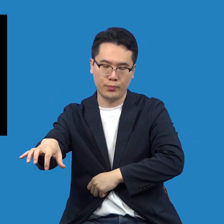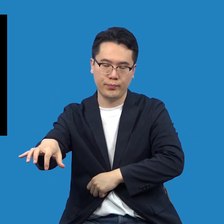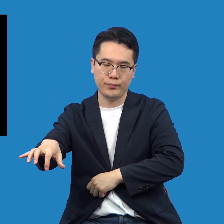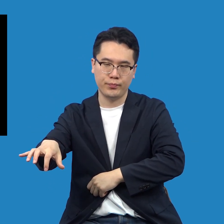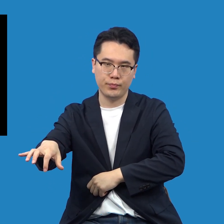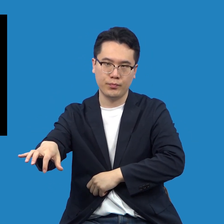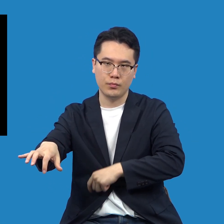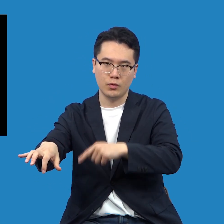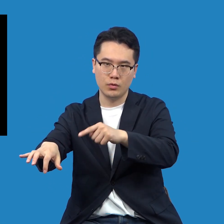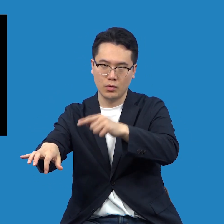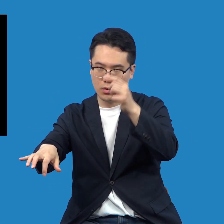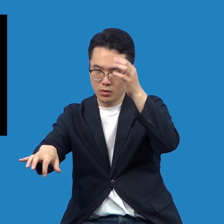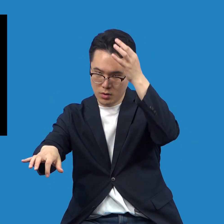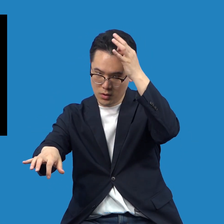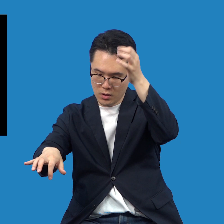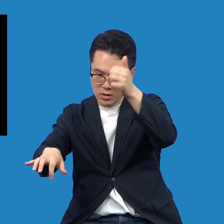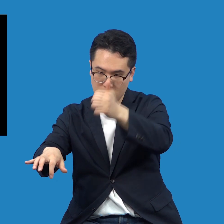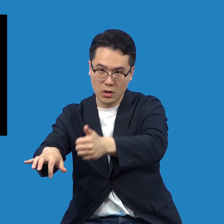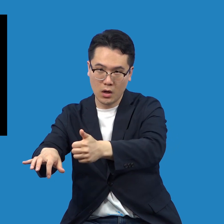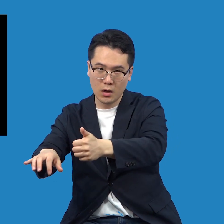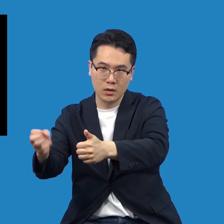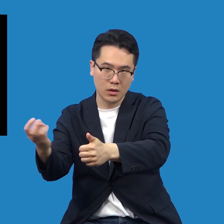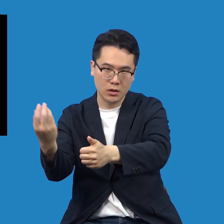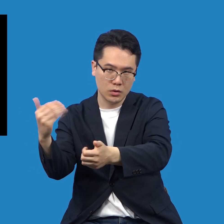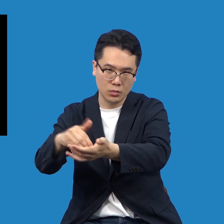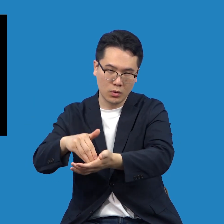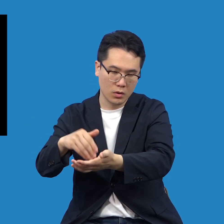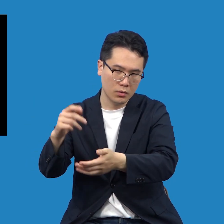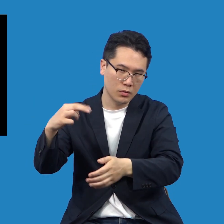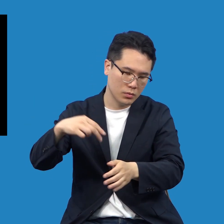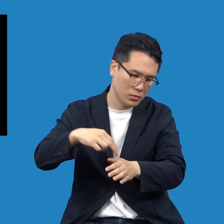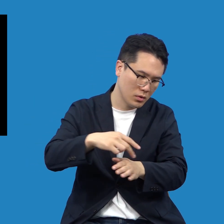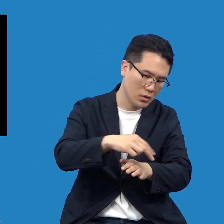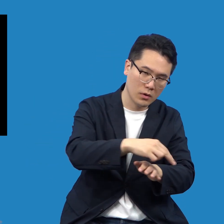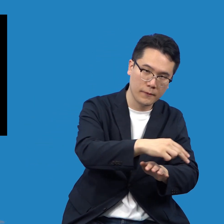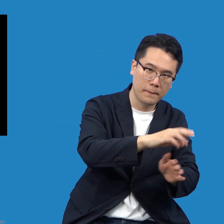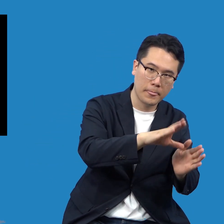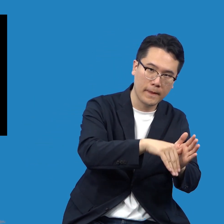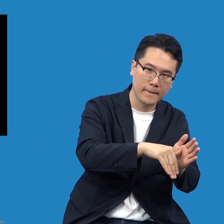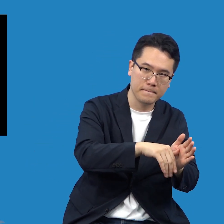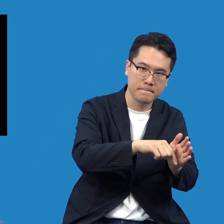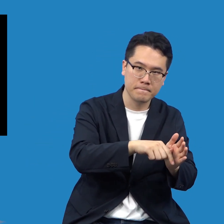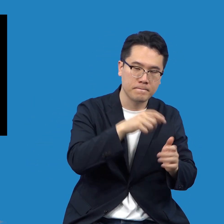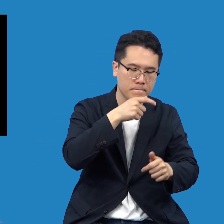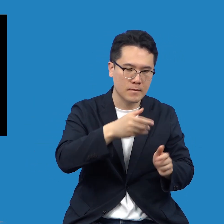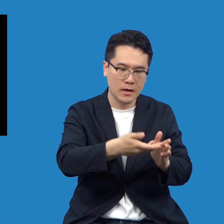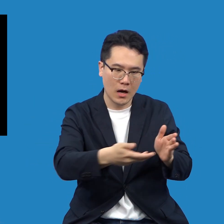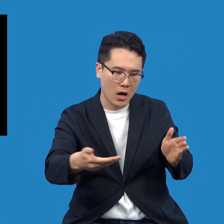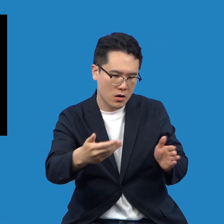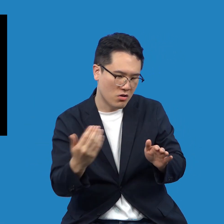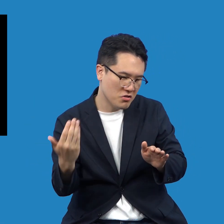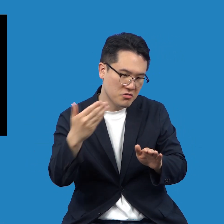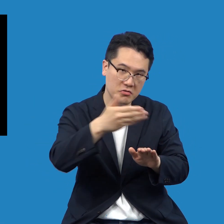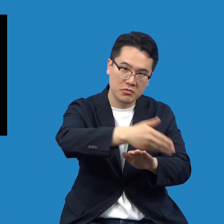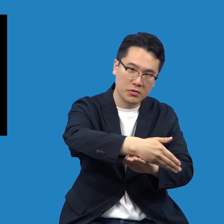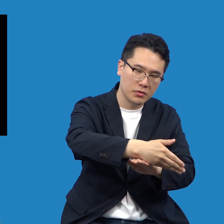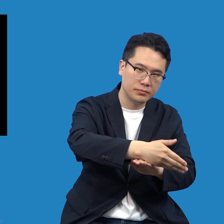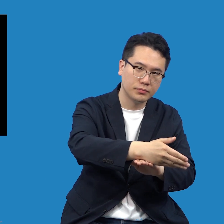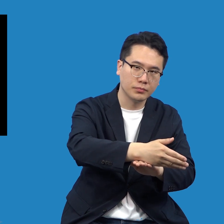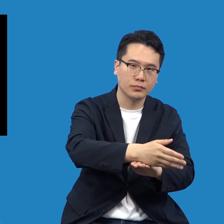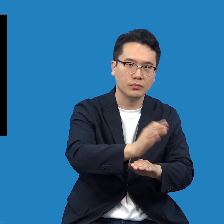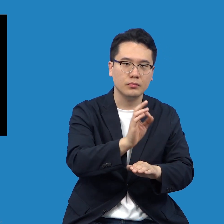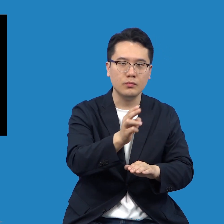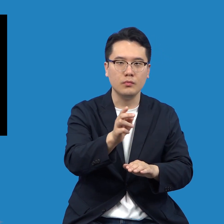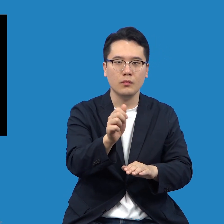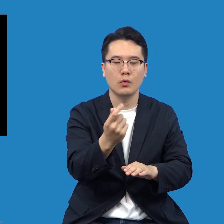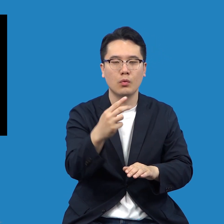돌이켜 옵니다. 그리고 요단강을 건너서 여호수아가 처음 진치고 여리고성을